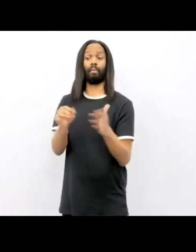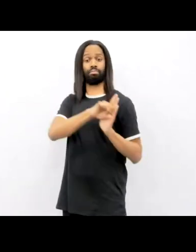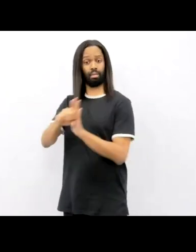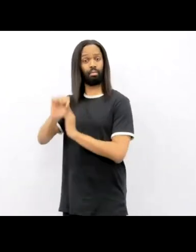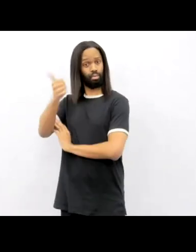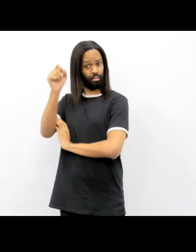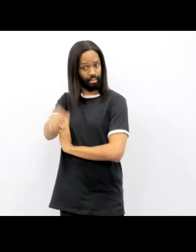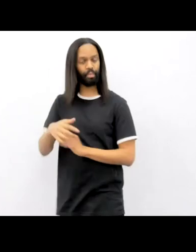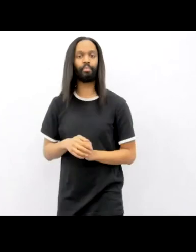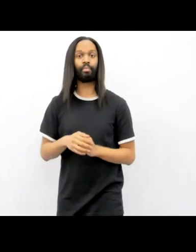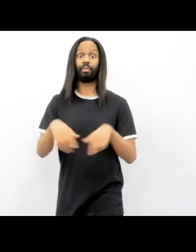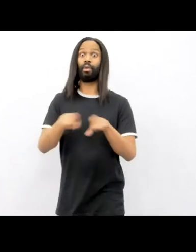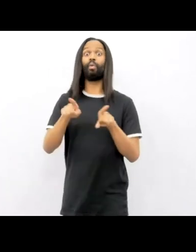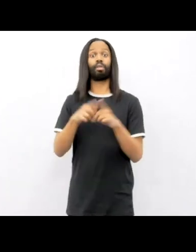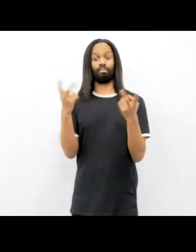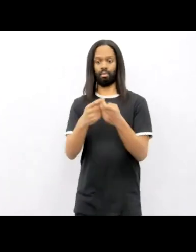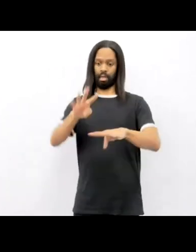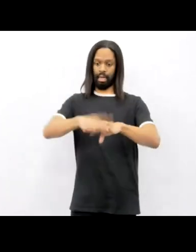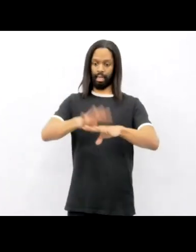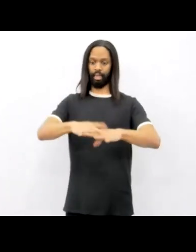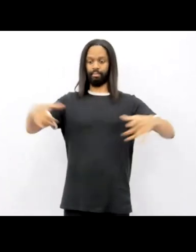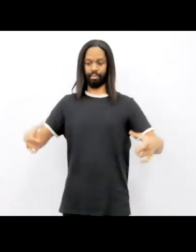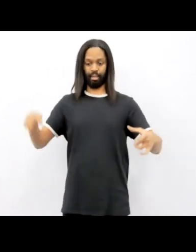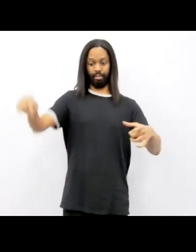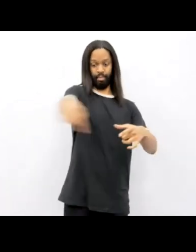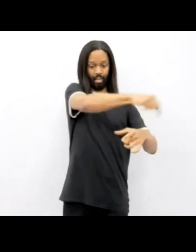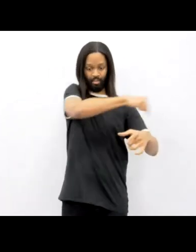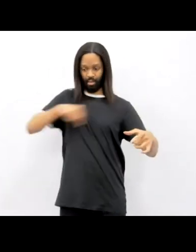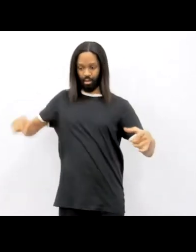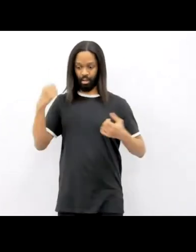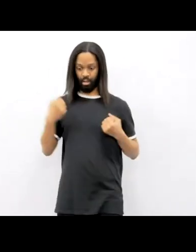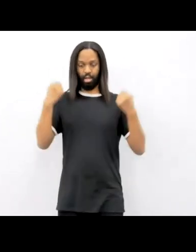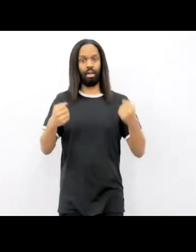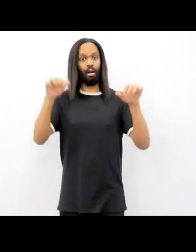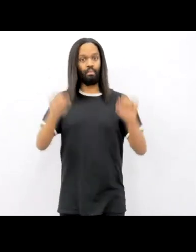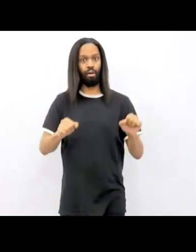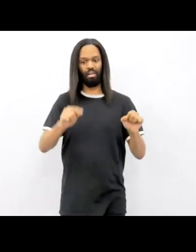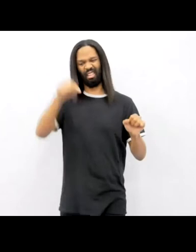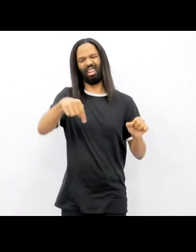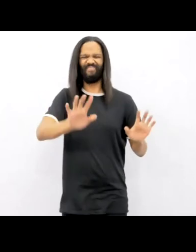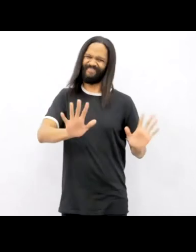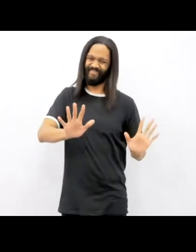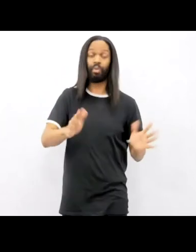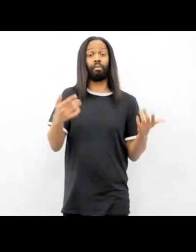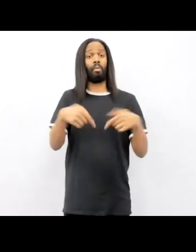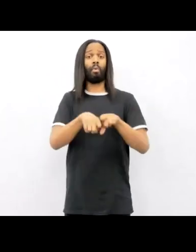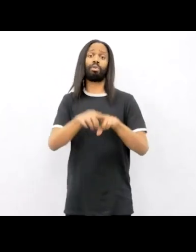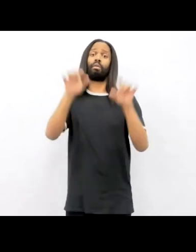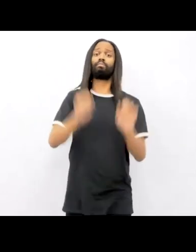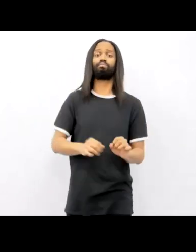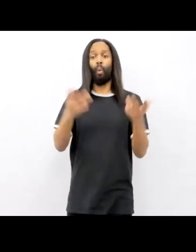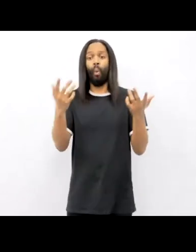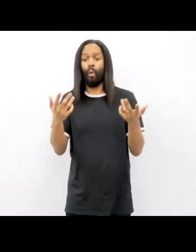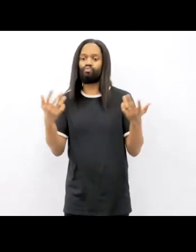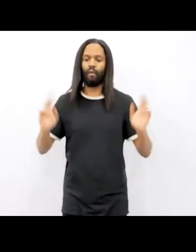stationnement privilégié aux portes du quartier plutôt qu'au cœur du quartier. Un quartier aussi de vie et de service, c'est-à-dire